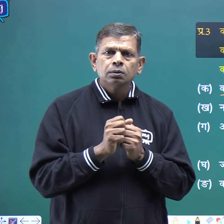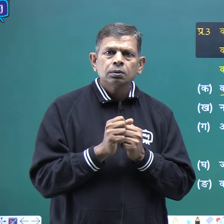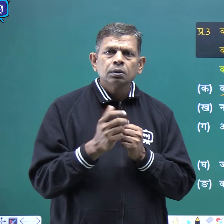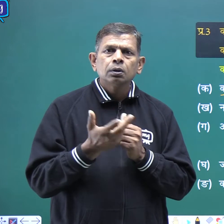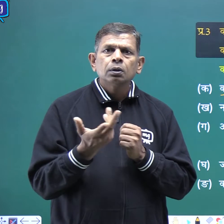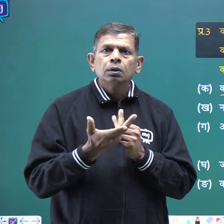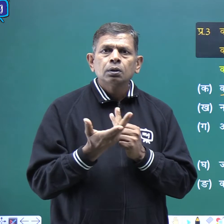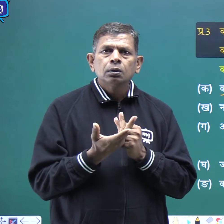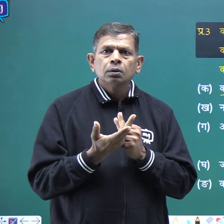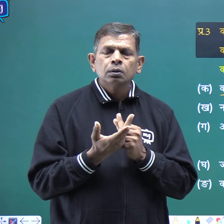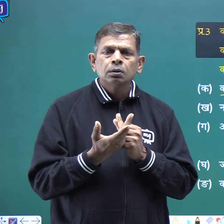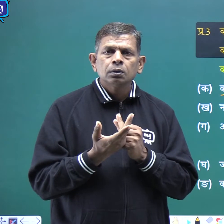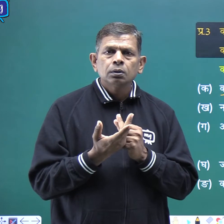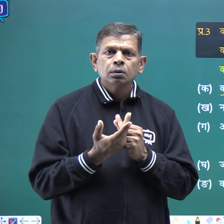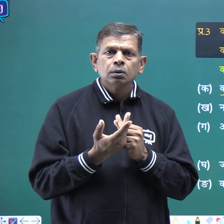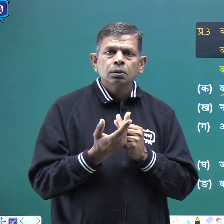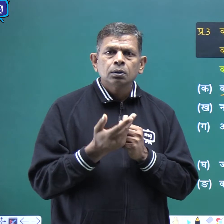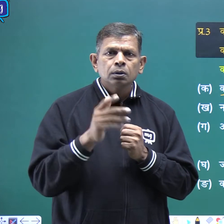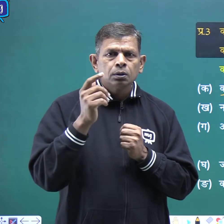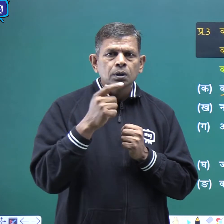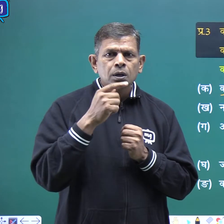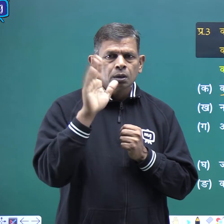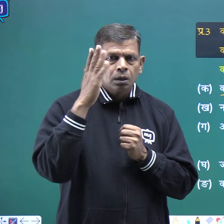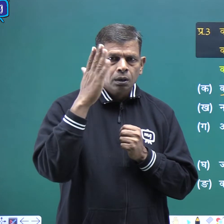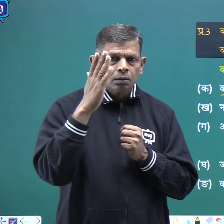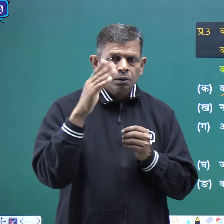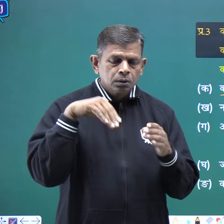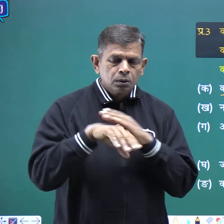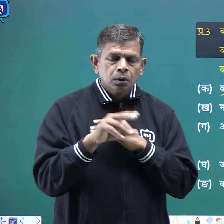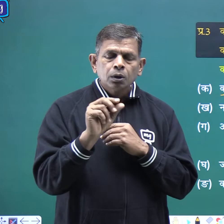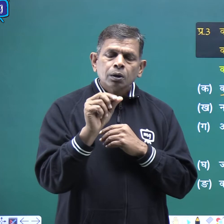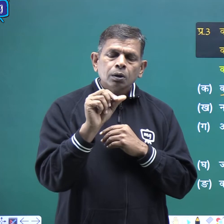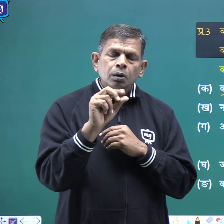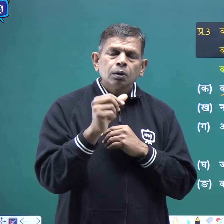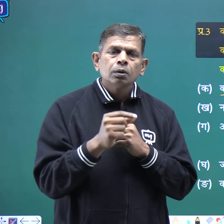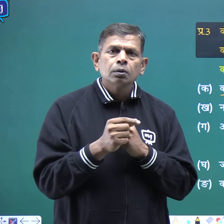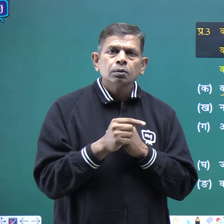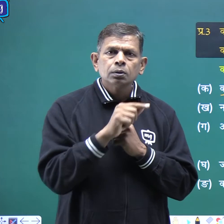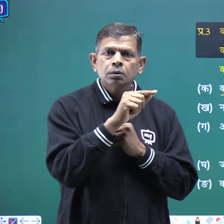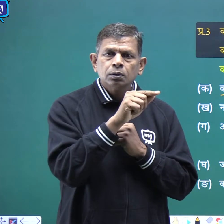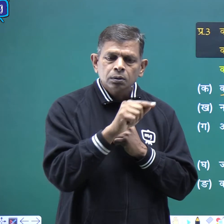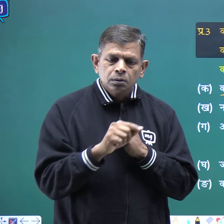क्लोरोफिल किस में पाया जाता है? पत्ती में, तो इसे मिला देंगे।